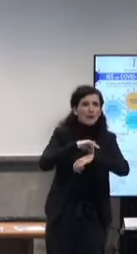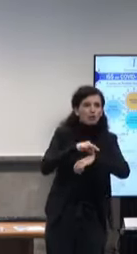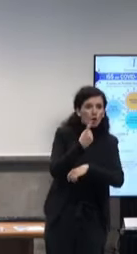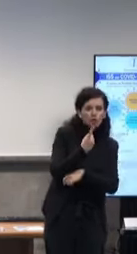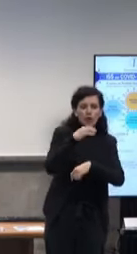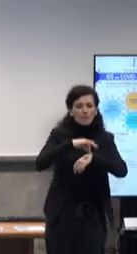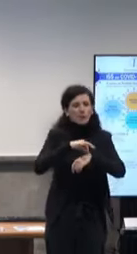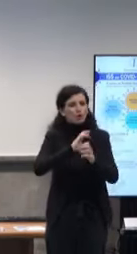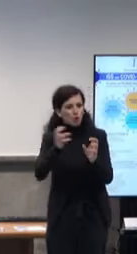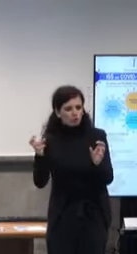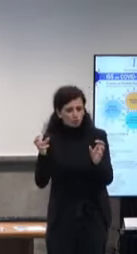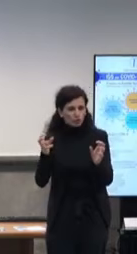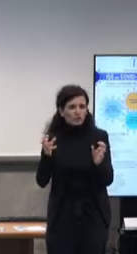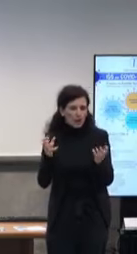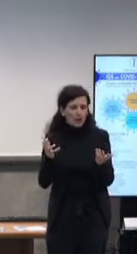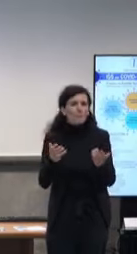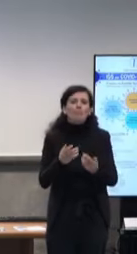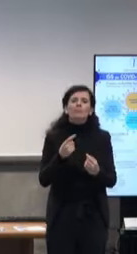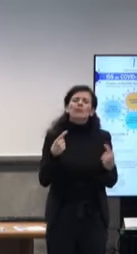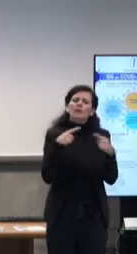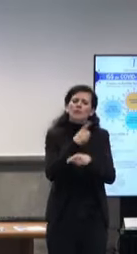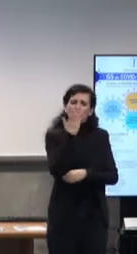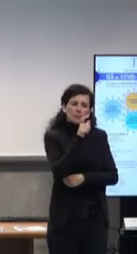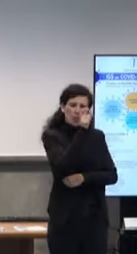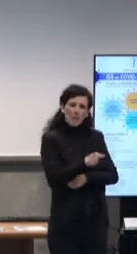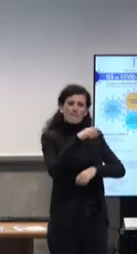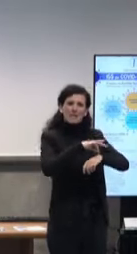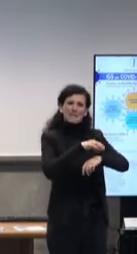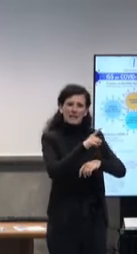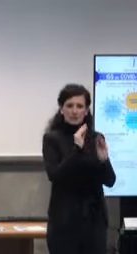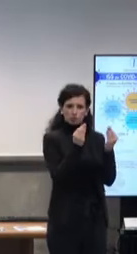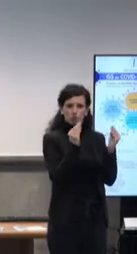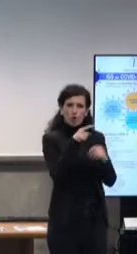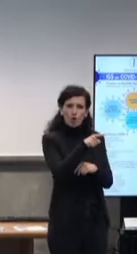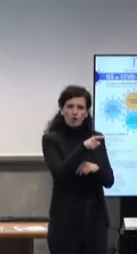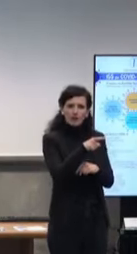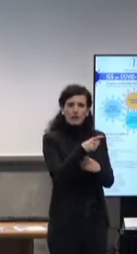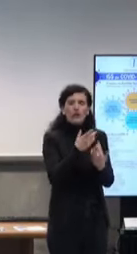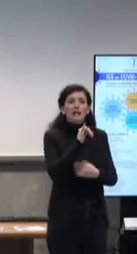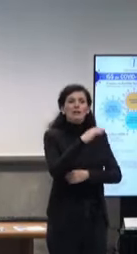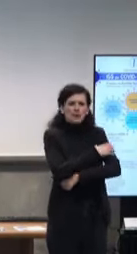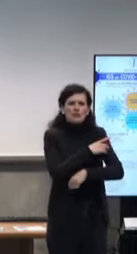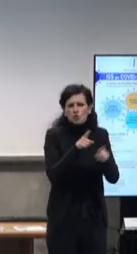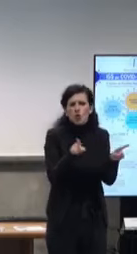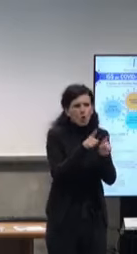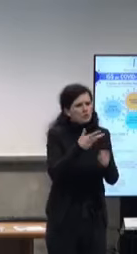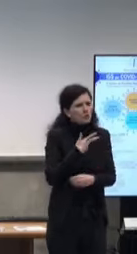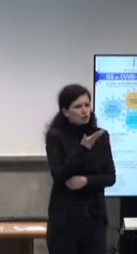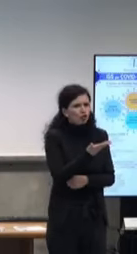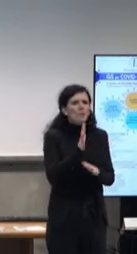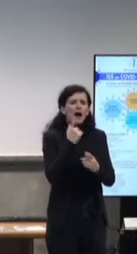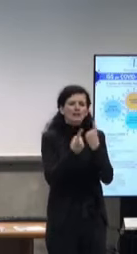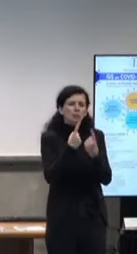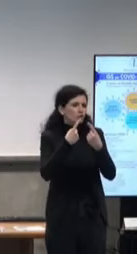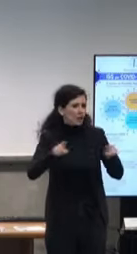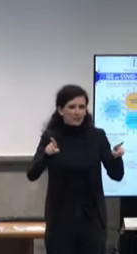rispondere tant'è che lo trova meno per esempio nei pazienti più giovani che dove la pre tensione comunque presente sulla